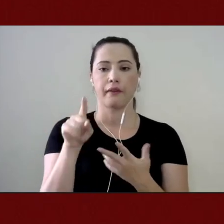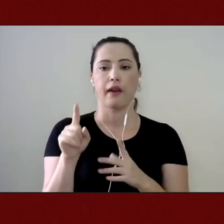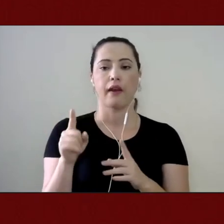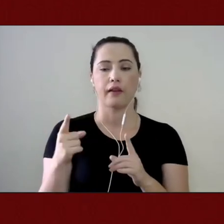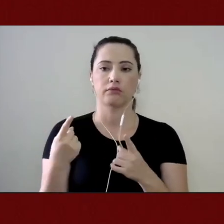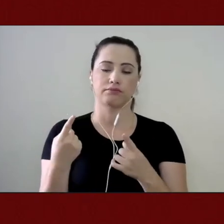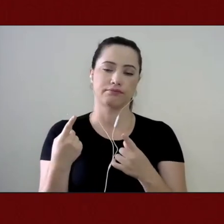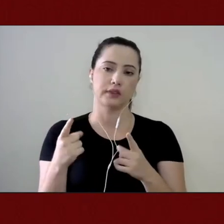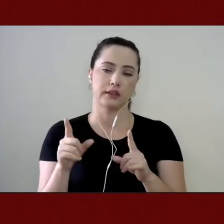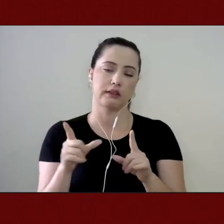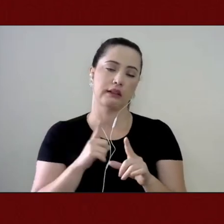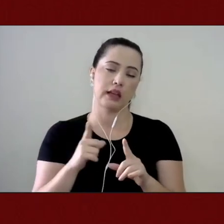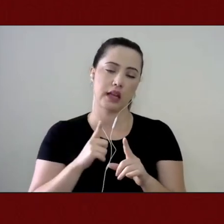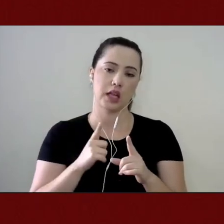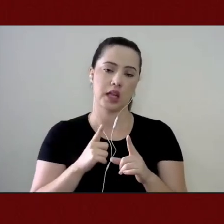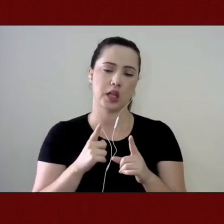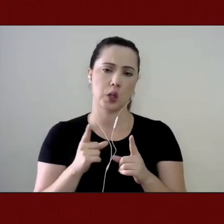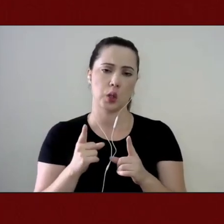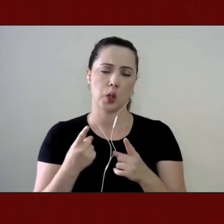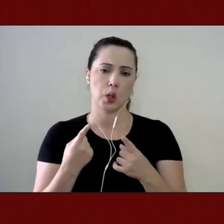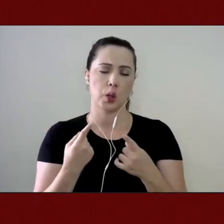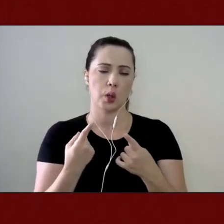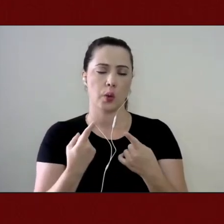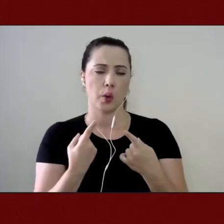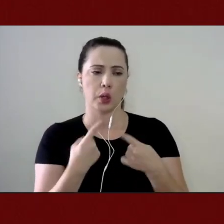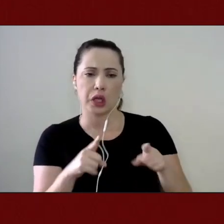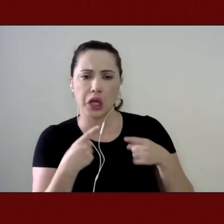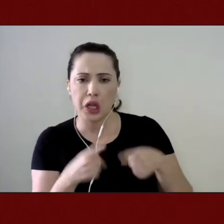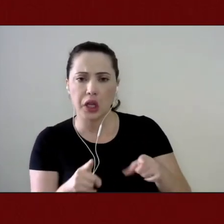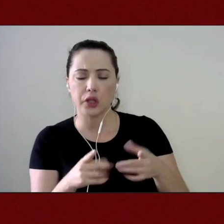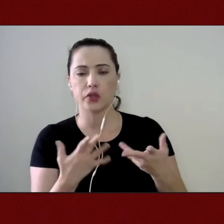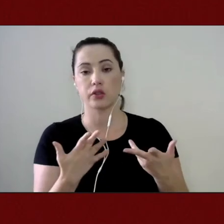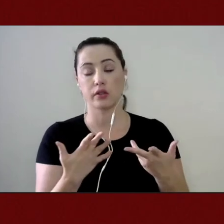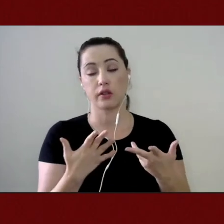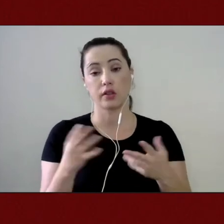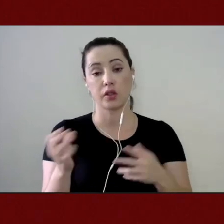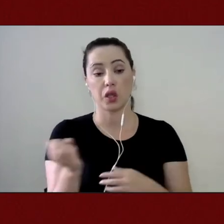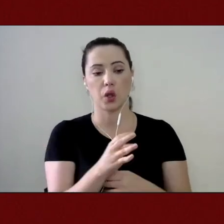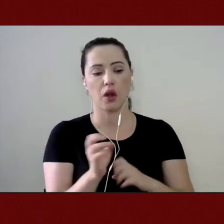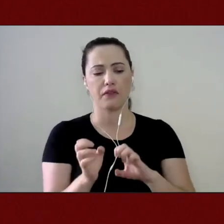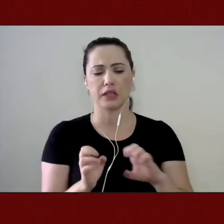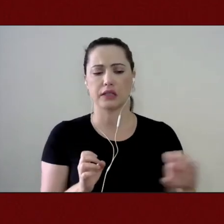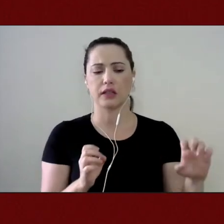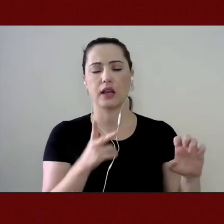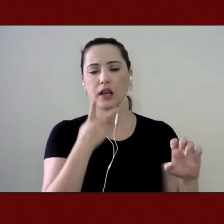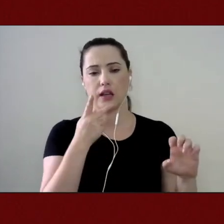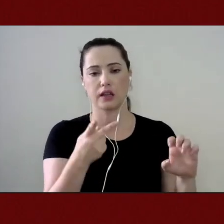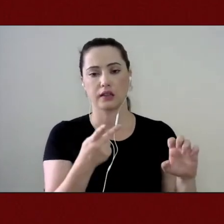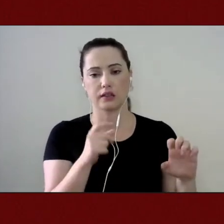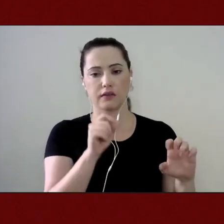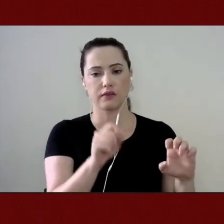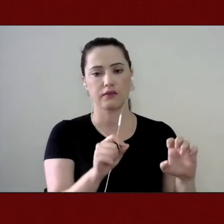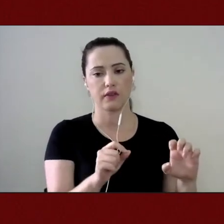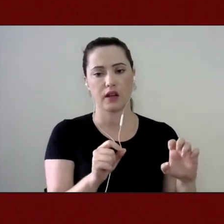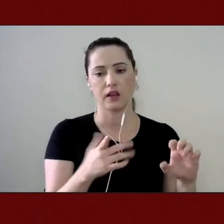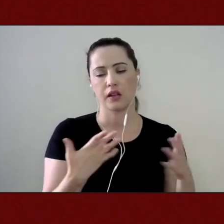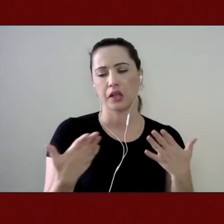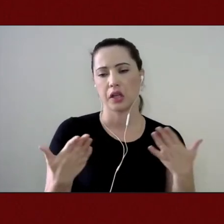surgiu em torno da Nova Esquerda, apontada como uma relação dirigista,